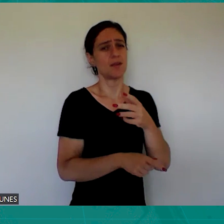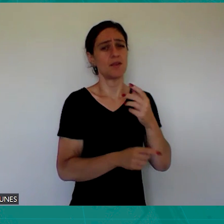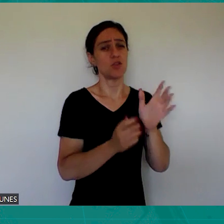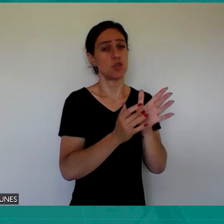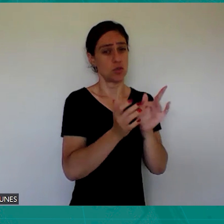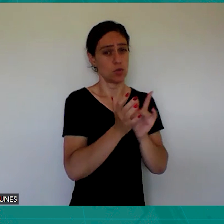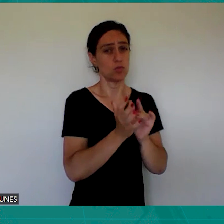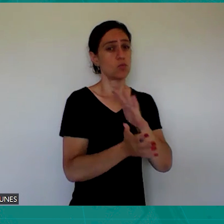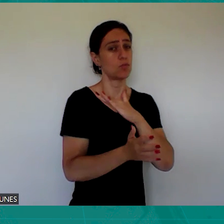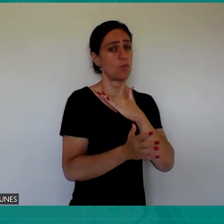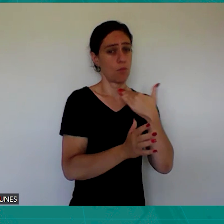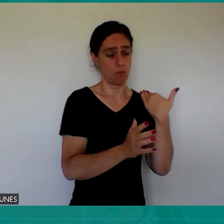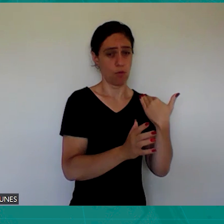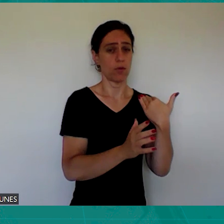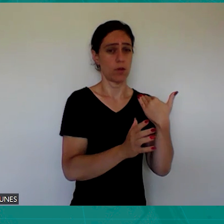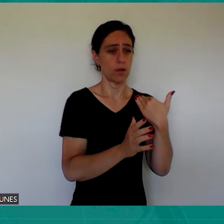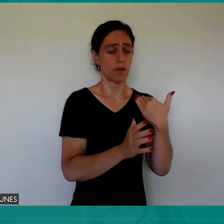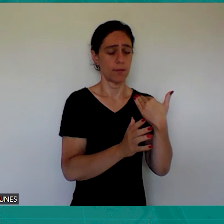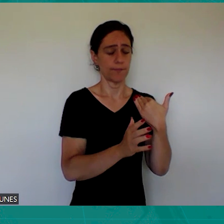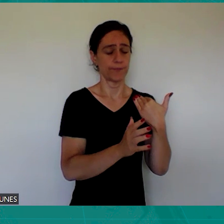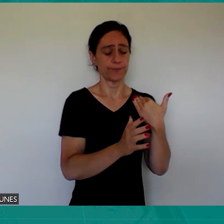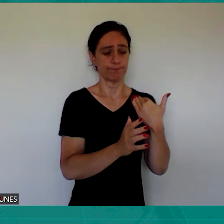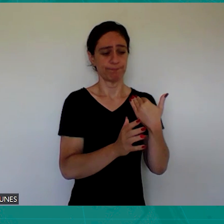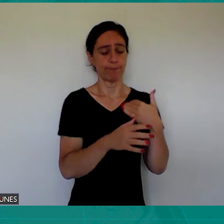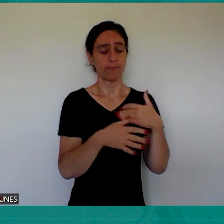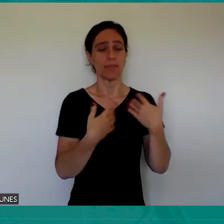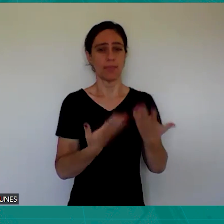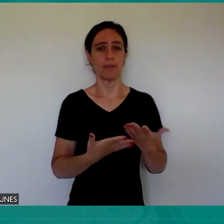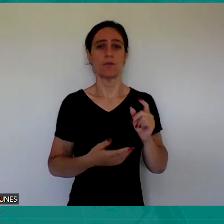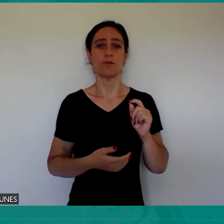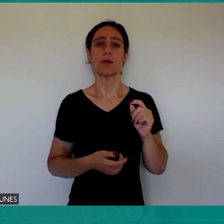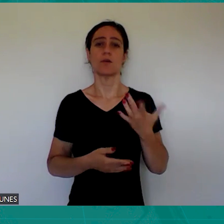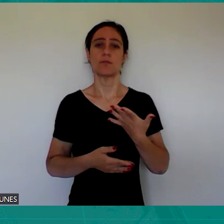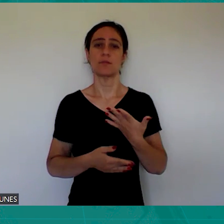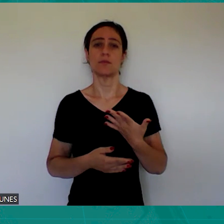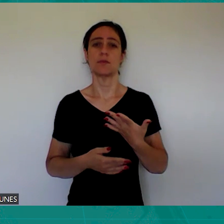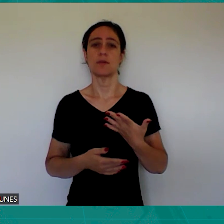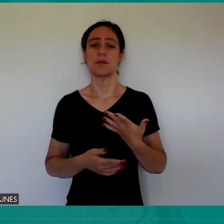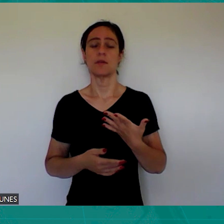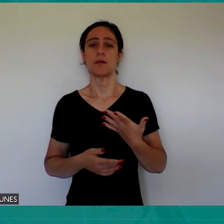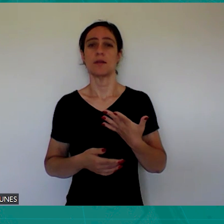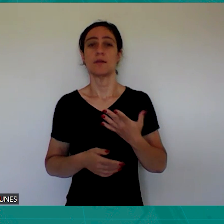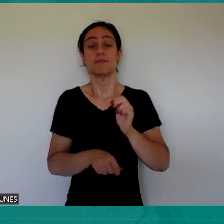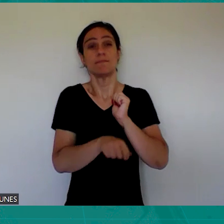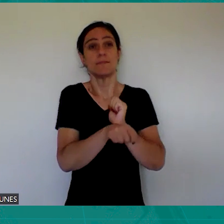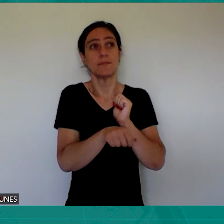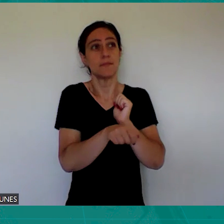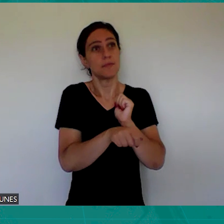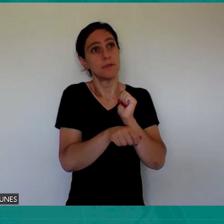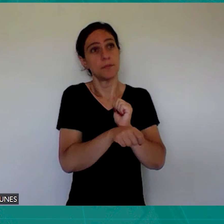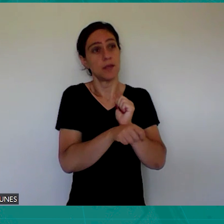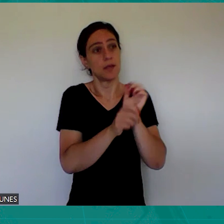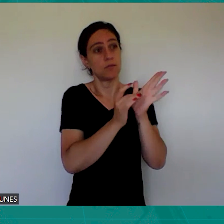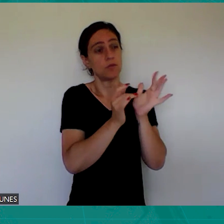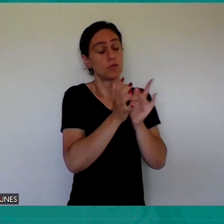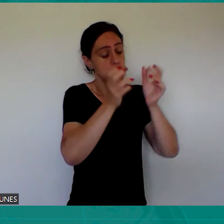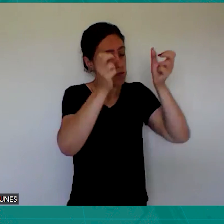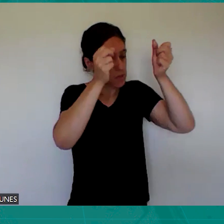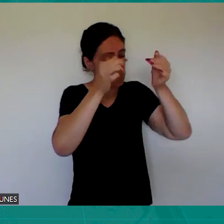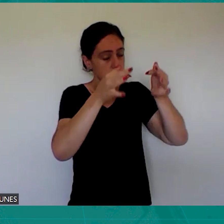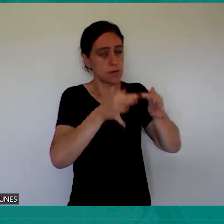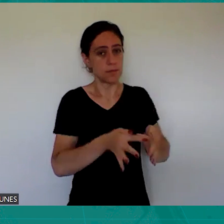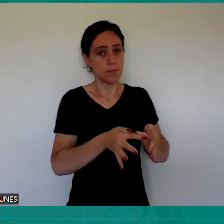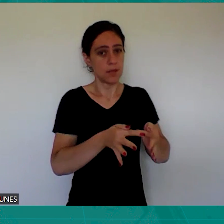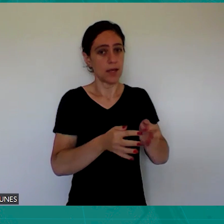na Páscoa. Então, esperavam orientações finais do seu mestre, o